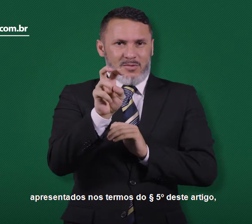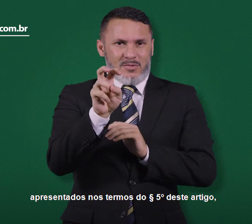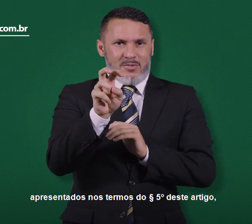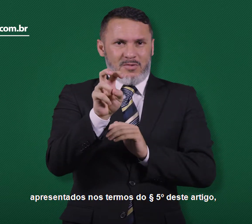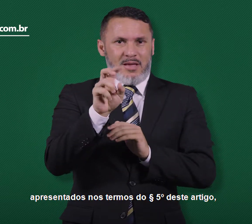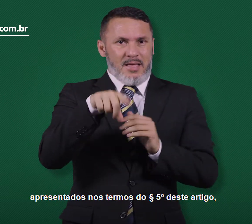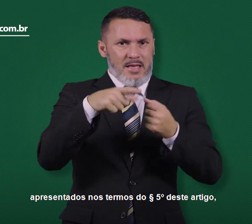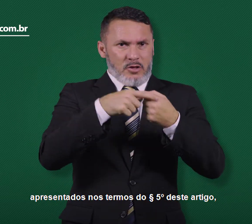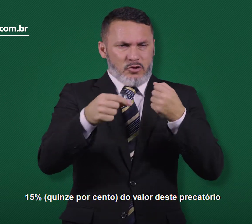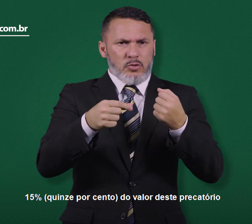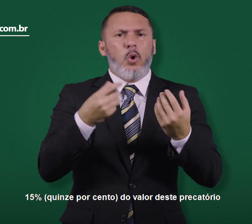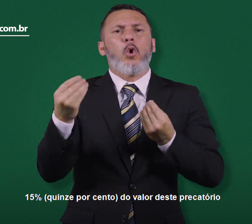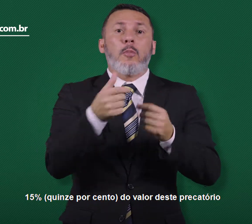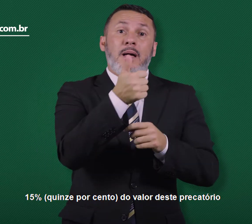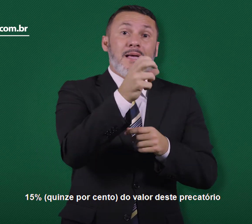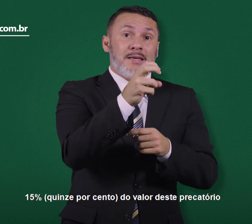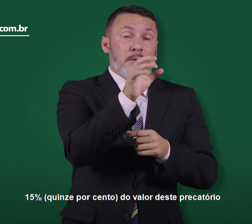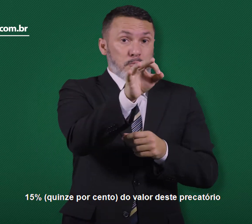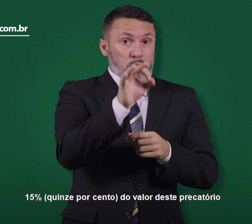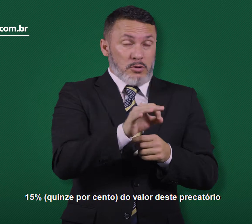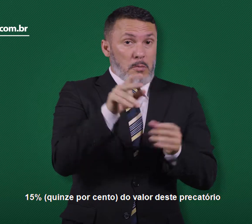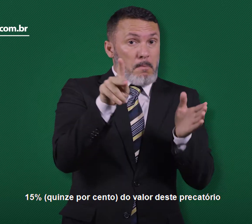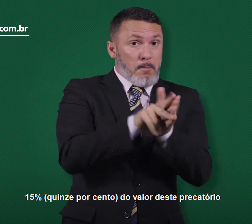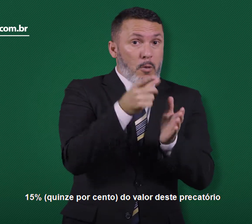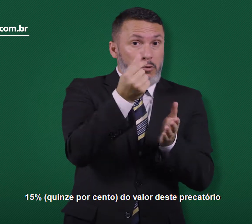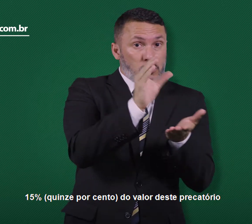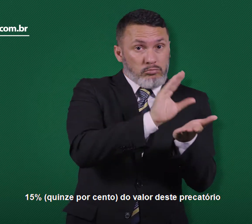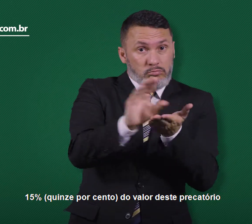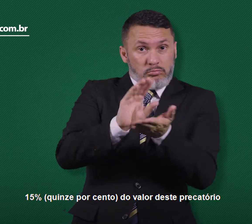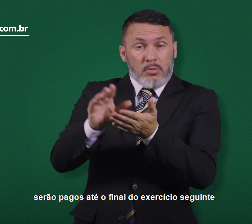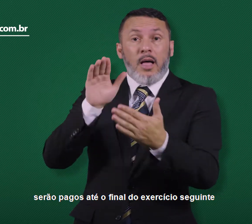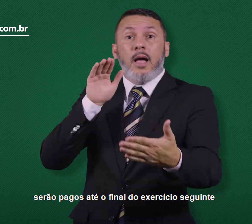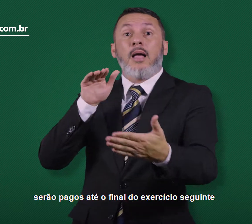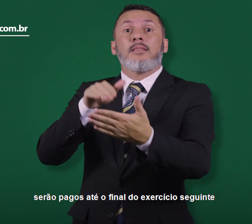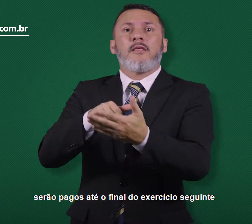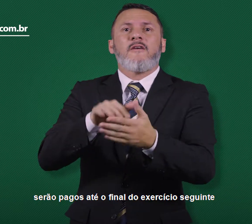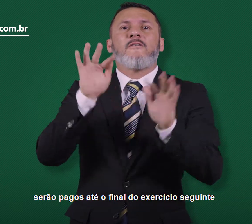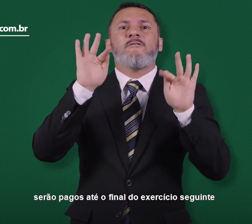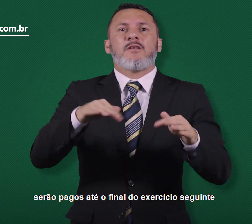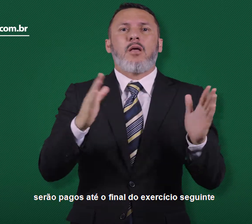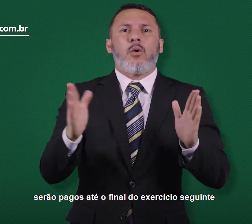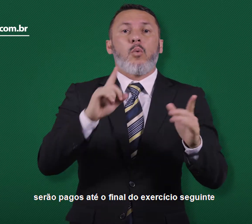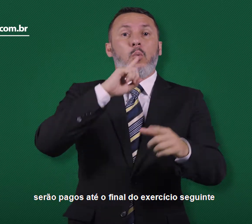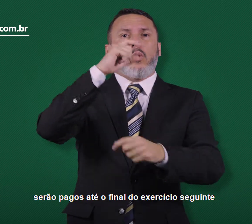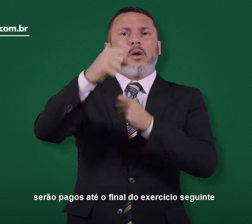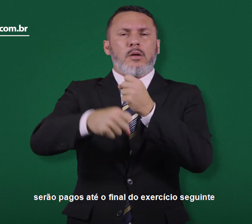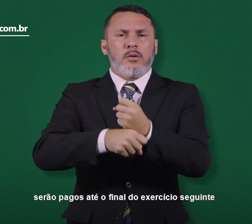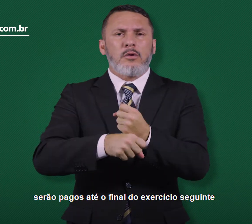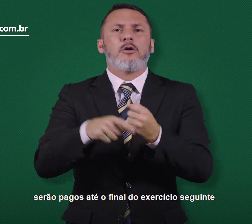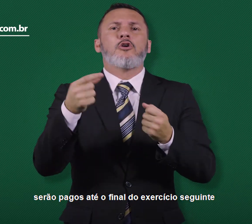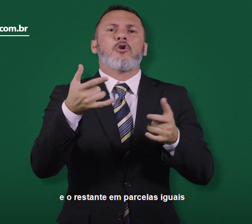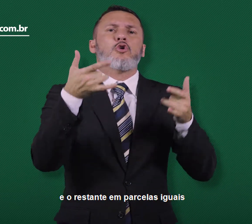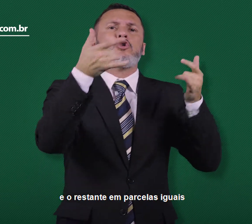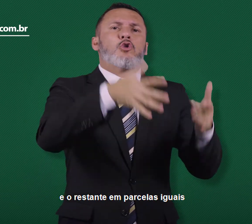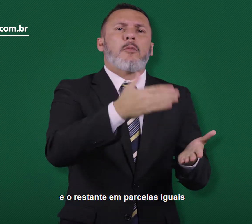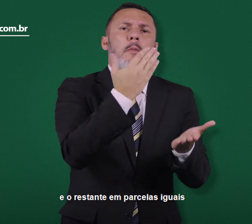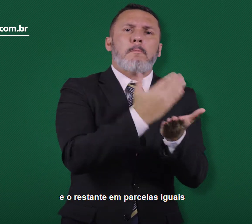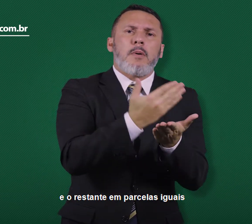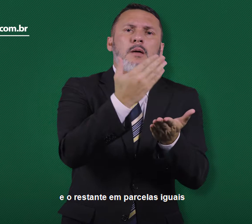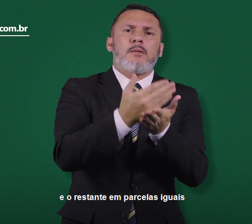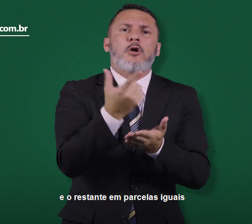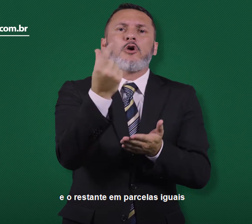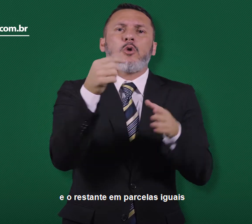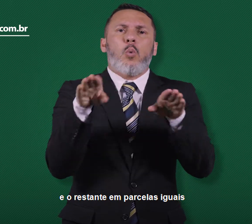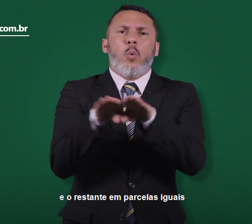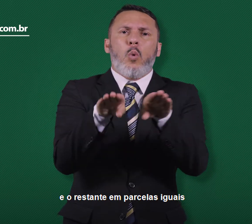parágrafo 5º deste artigo, 15% do valor deste precatório serão pagos até o final do exercício seguinte e o restante